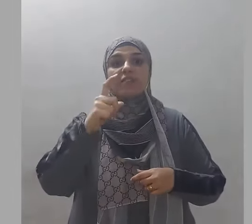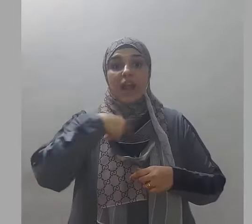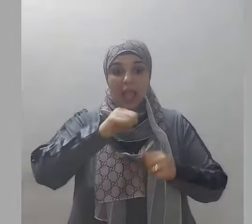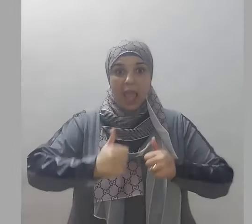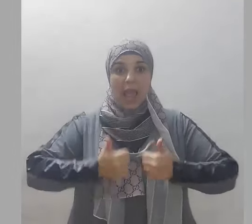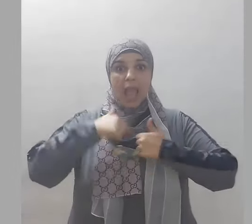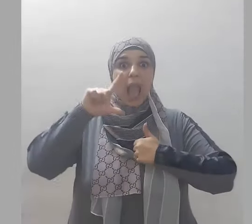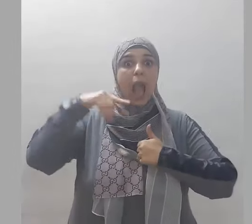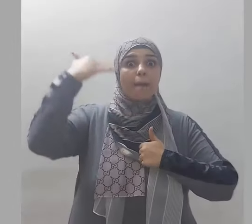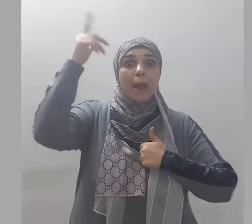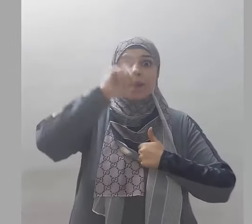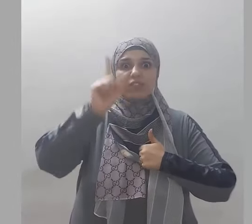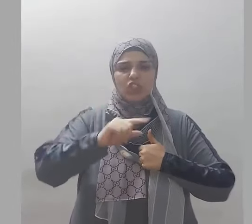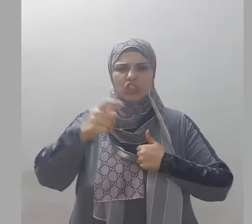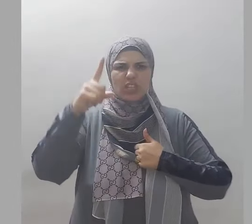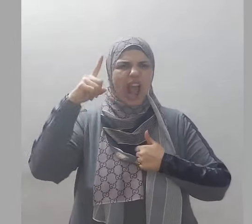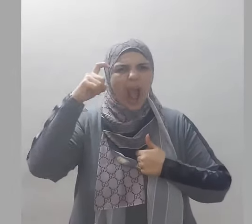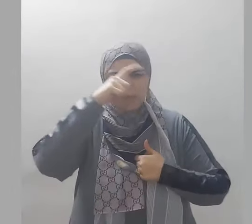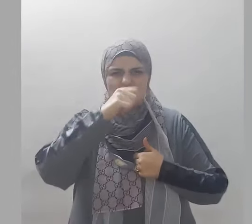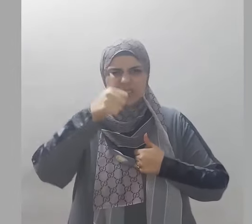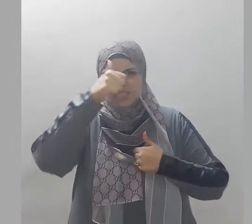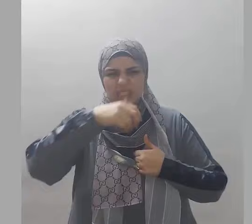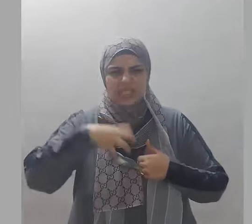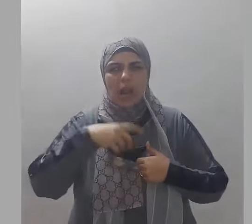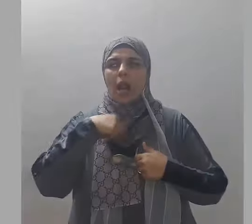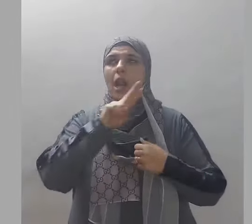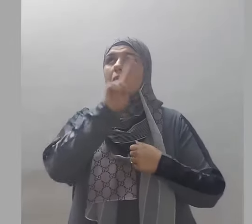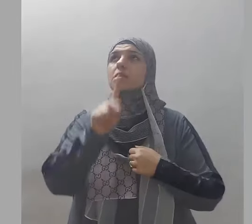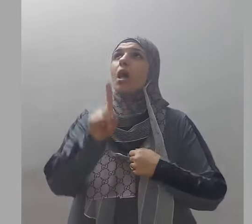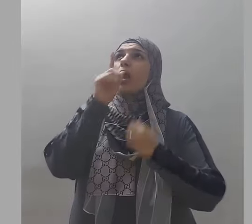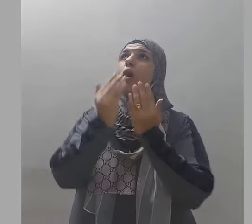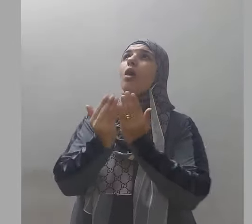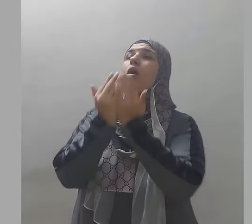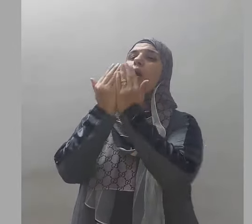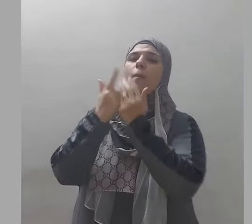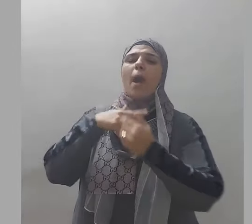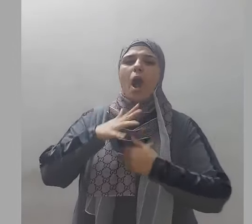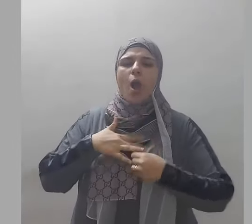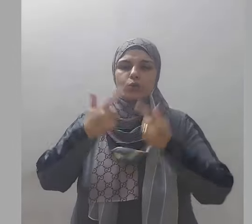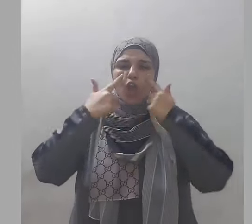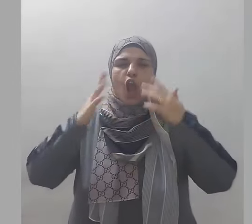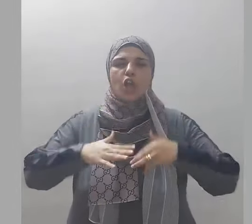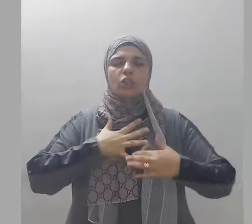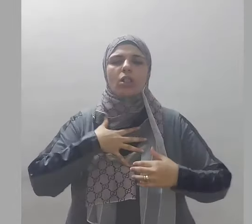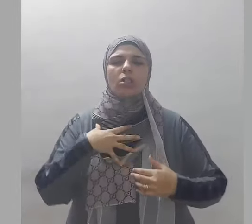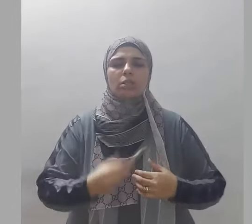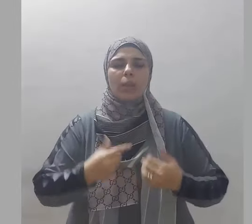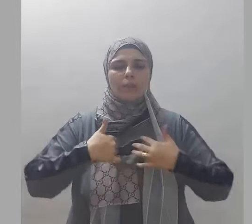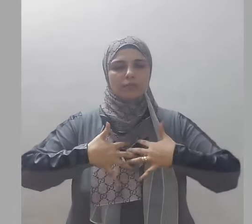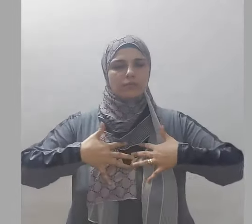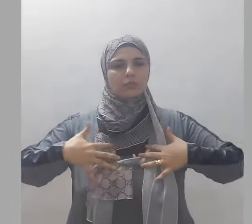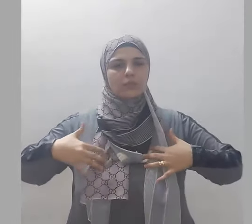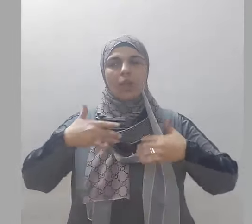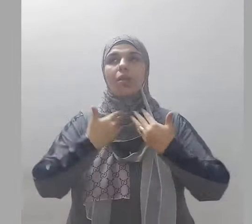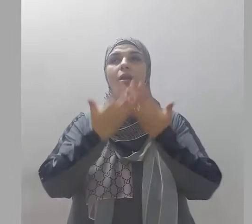شاقة عابسة، نسأل الله عز وجل طيب العيش وسعة الصدر وراحة البال. الحمد لله